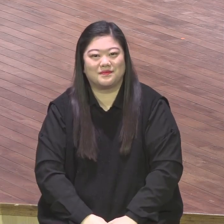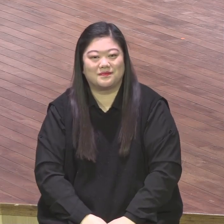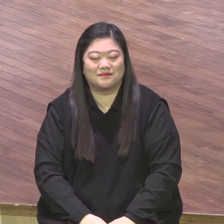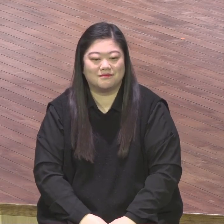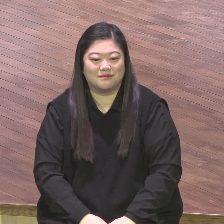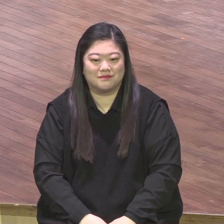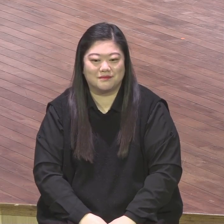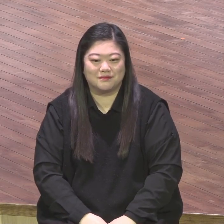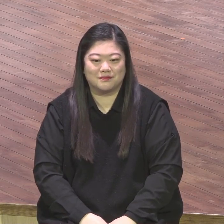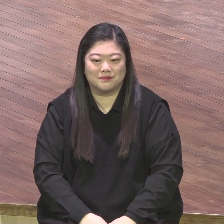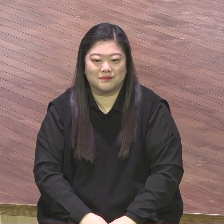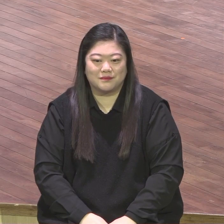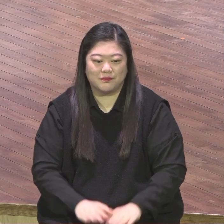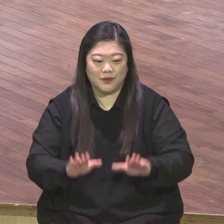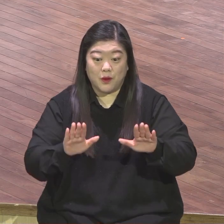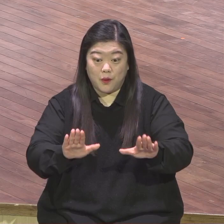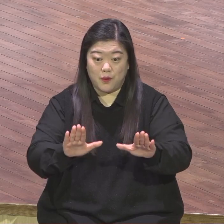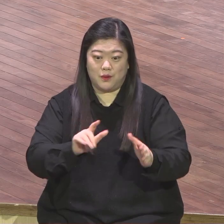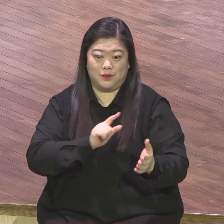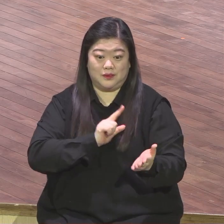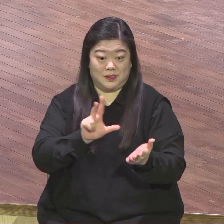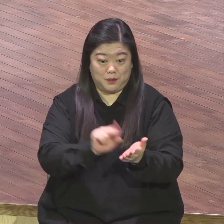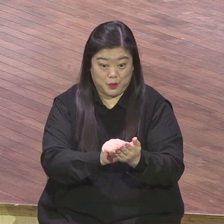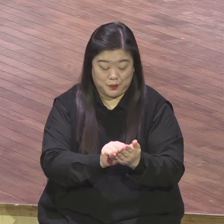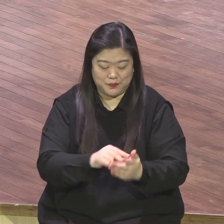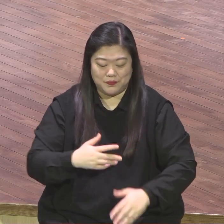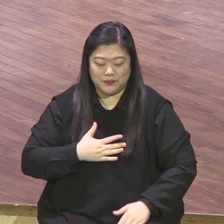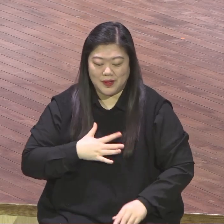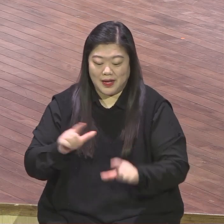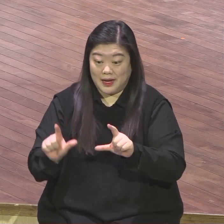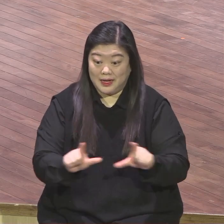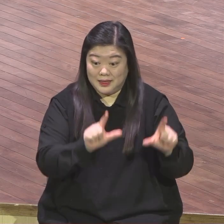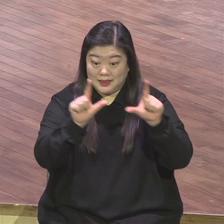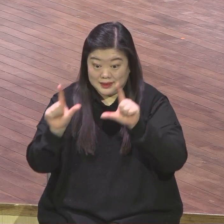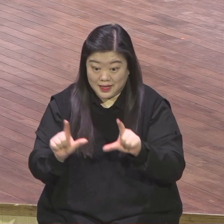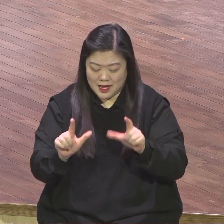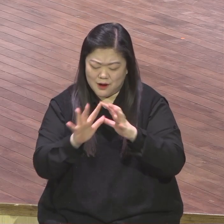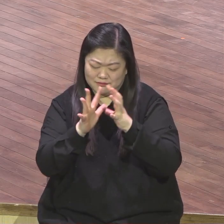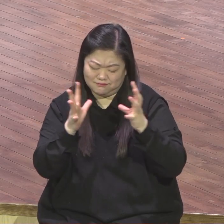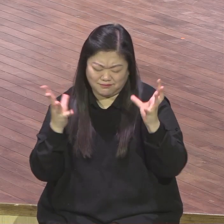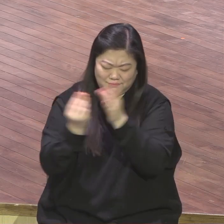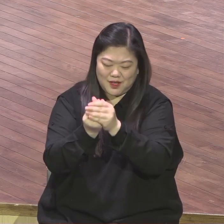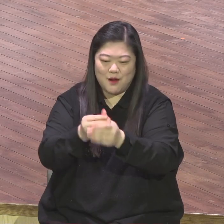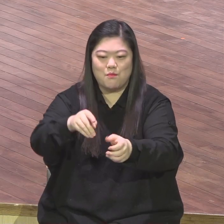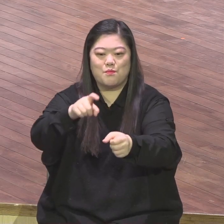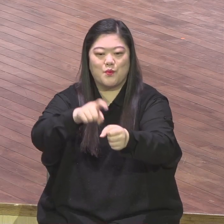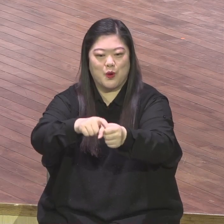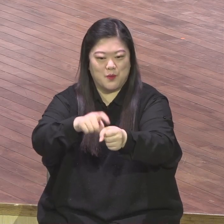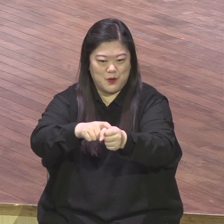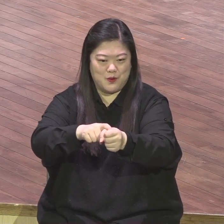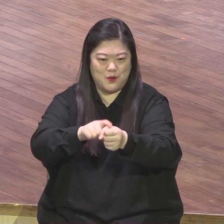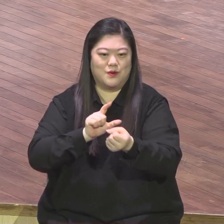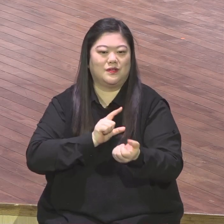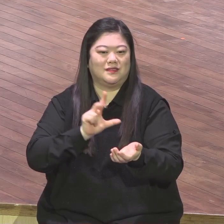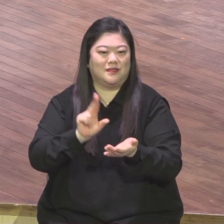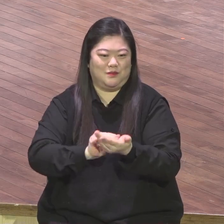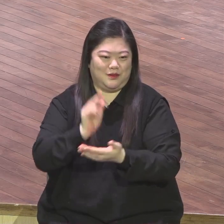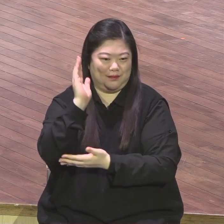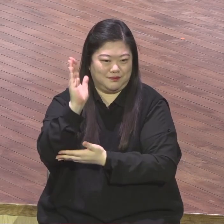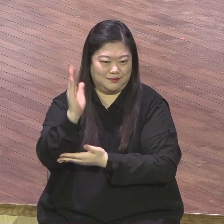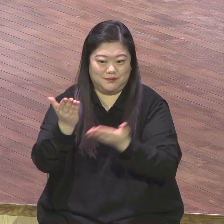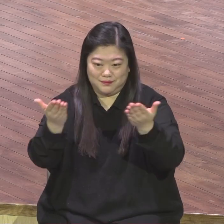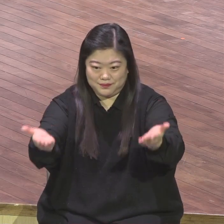이들은 말씀 가지고 내 인생의 절대 목표라는 제목으로 말씀을 드립니다.